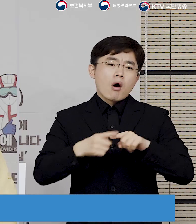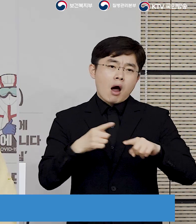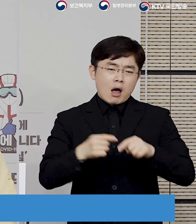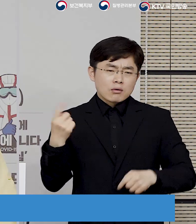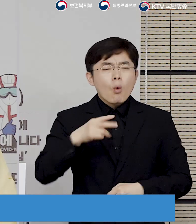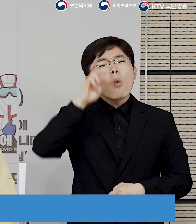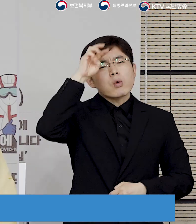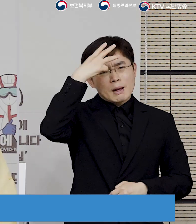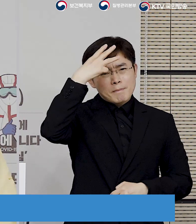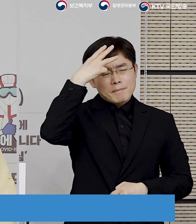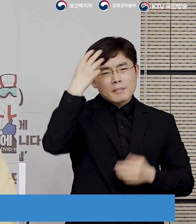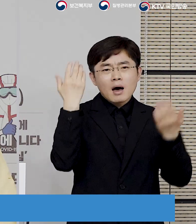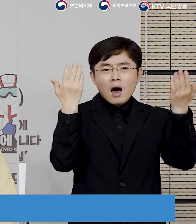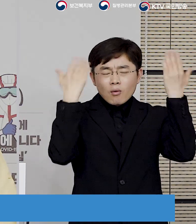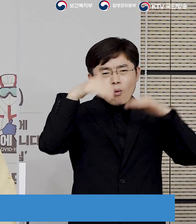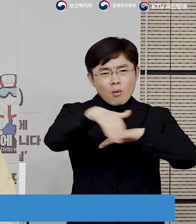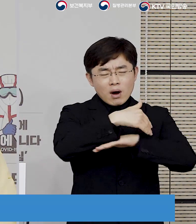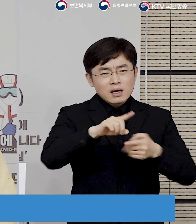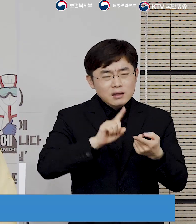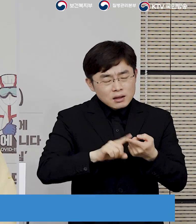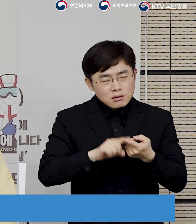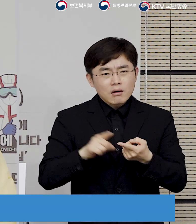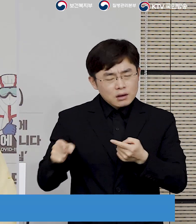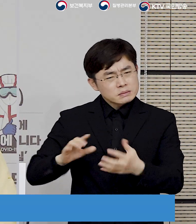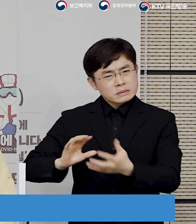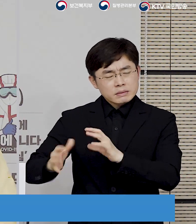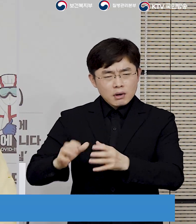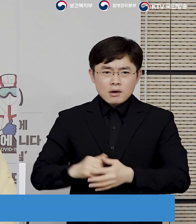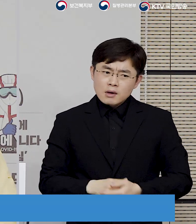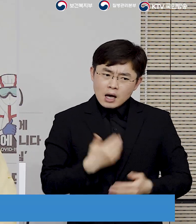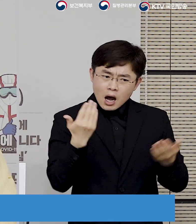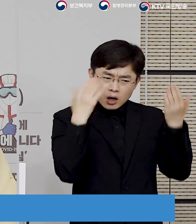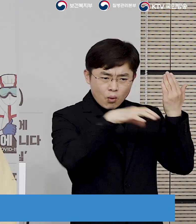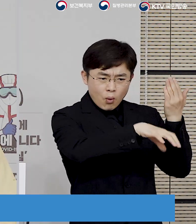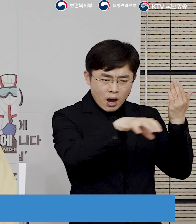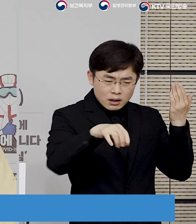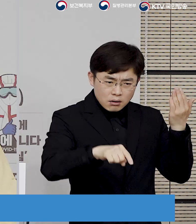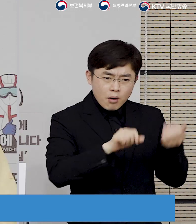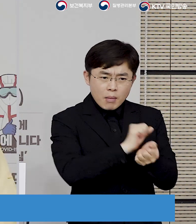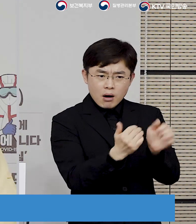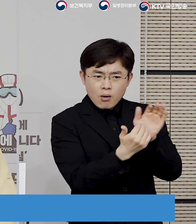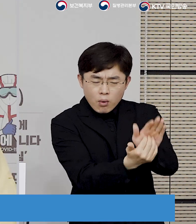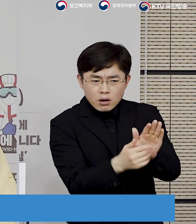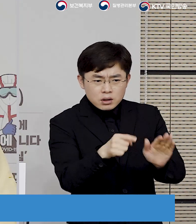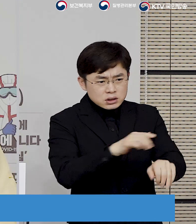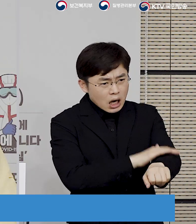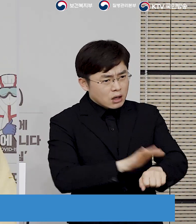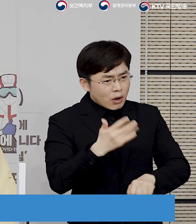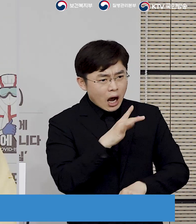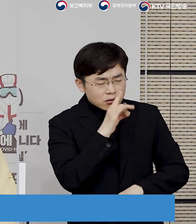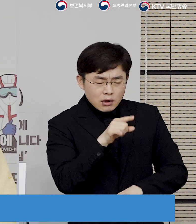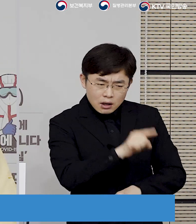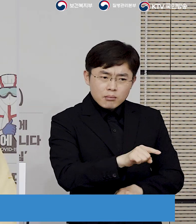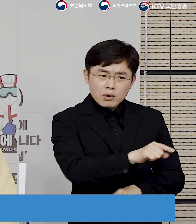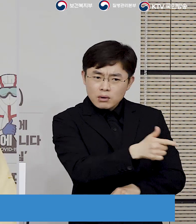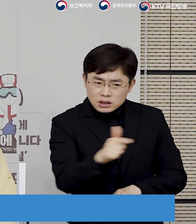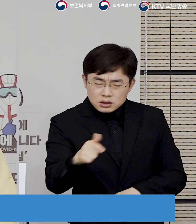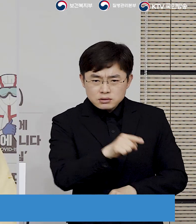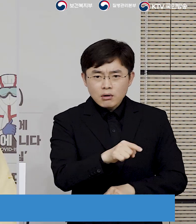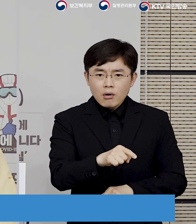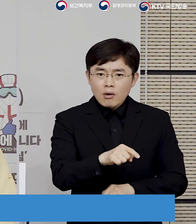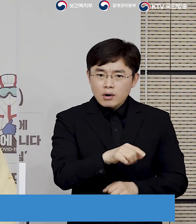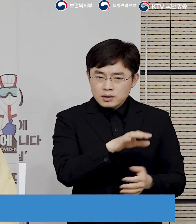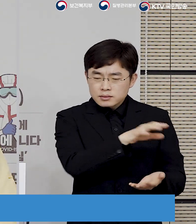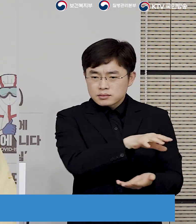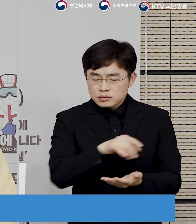평가들과 함께 그 고3 등교가 예정돼 있는 것만큼 학교 쪽의 방역 체계도 한번 이렇게 점검을 하면서